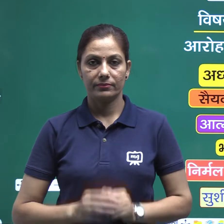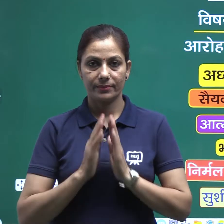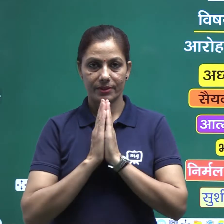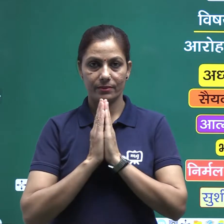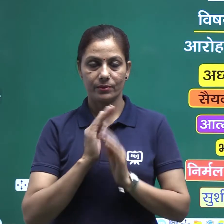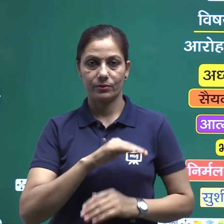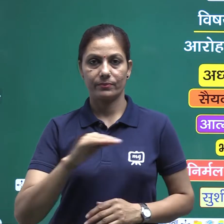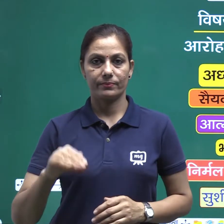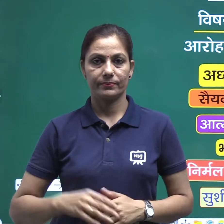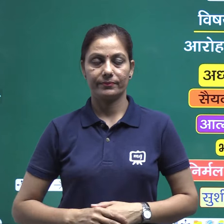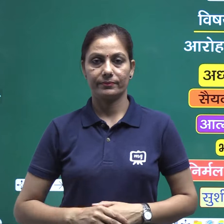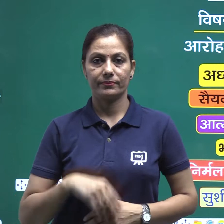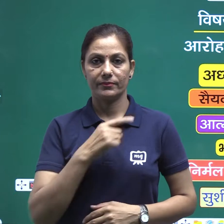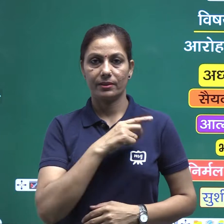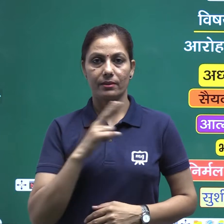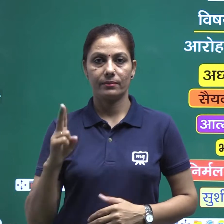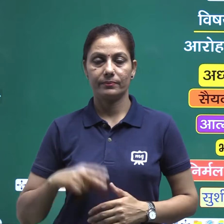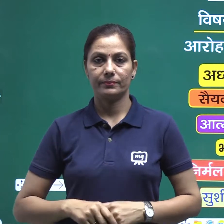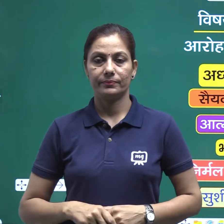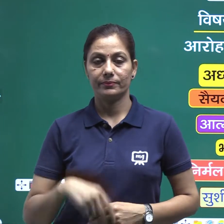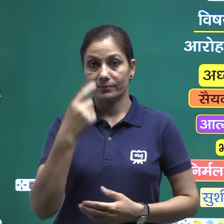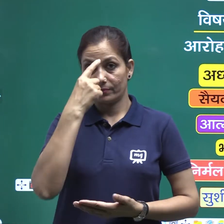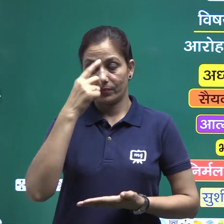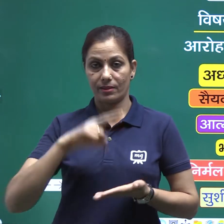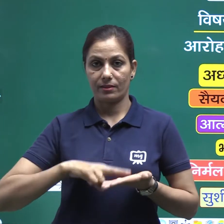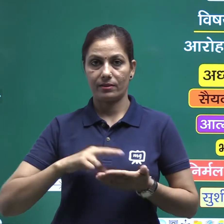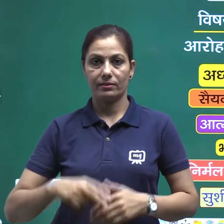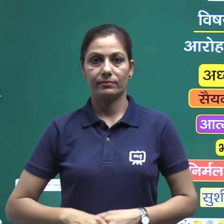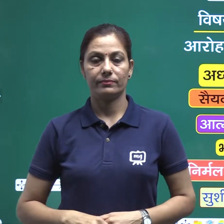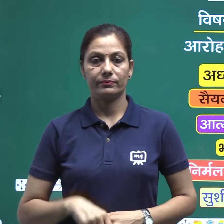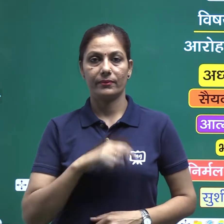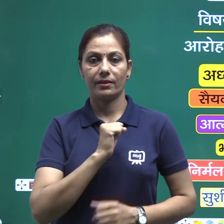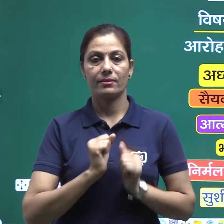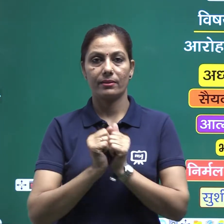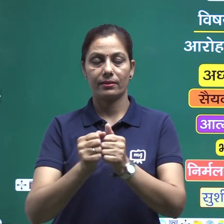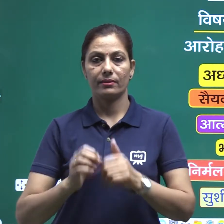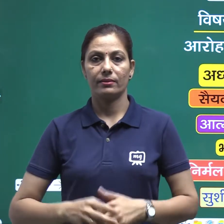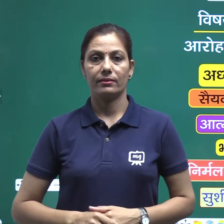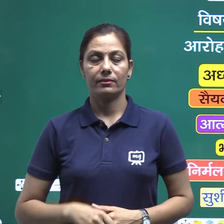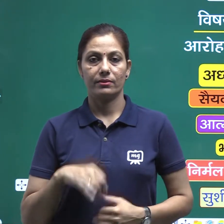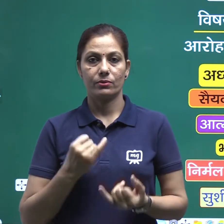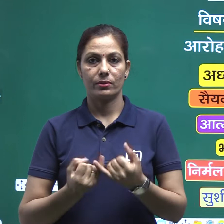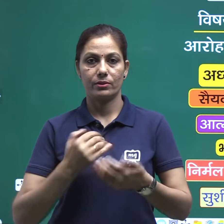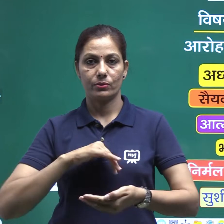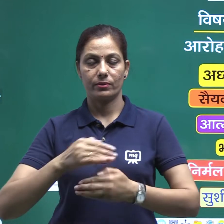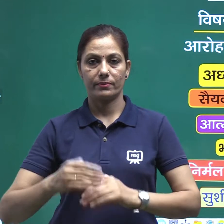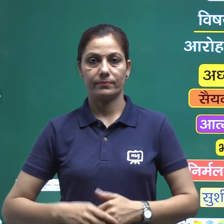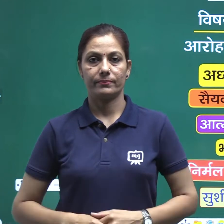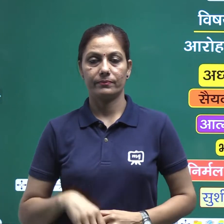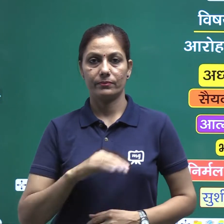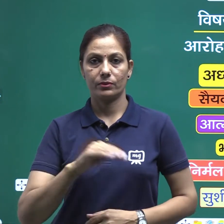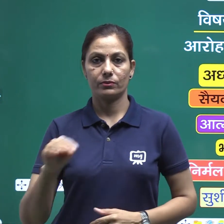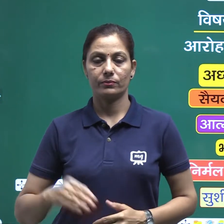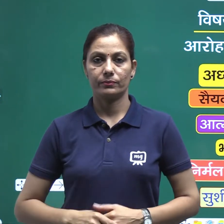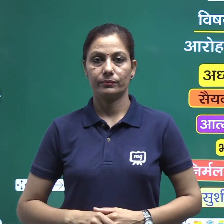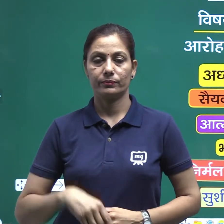नमस्कार बच्चों, मेरा नाम निर्मल कुमार गुप्ता। मेरे साथ हैं सुशीला चौधरी।